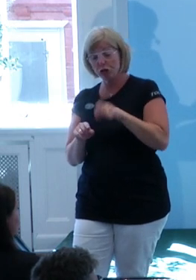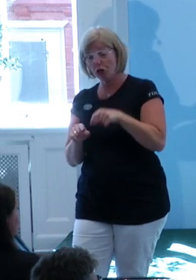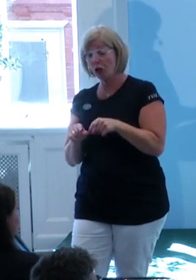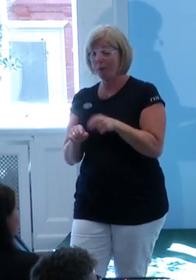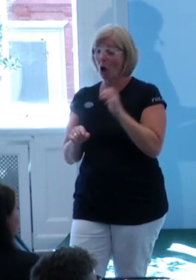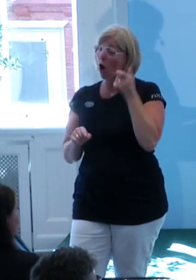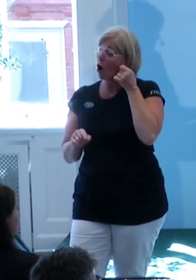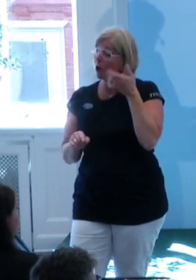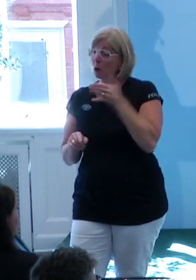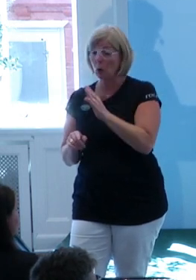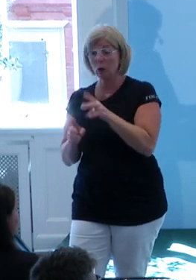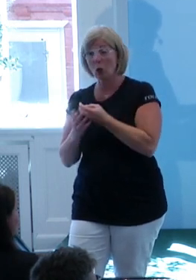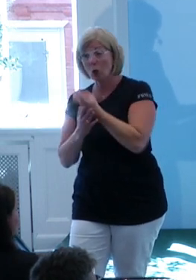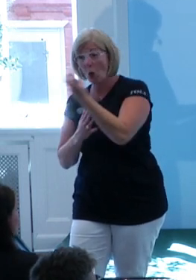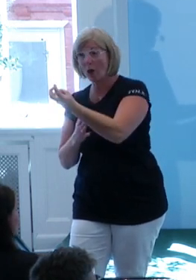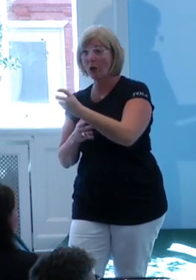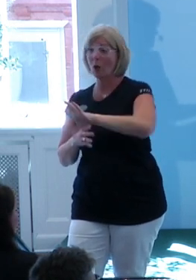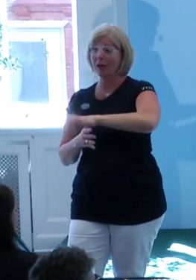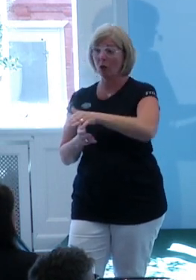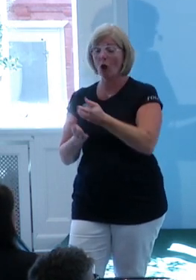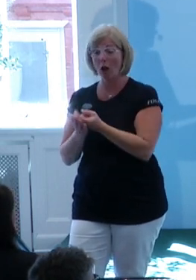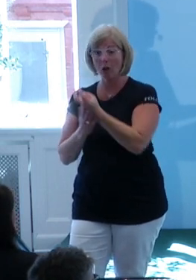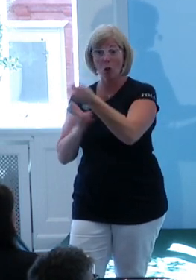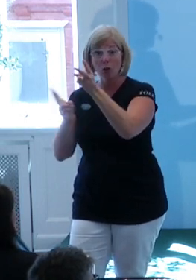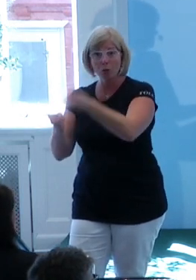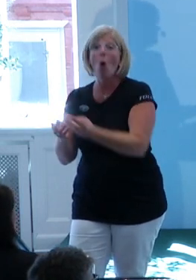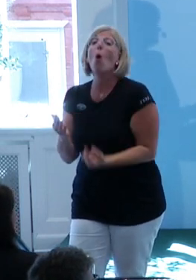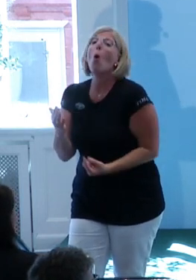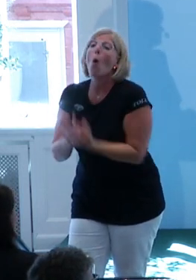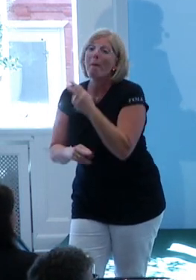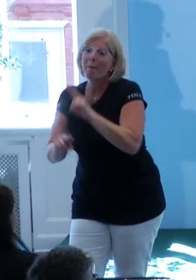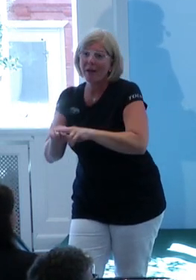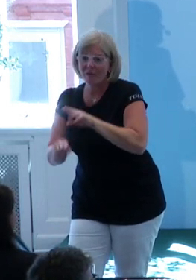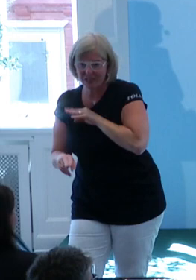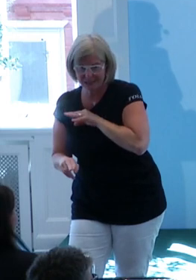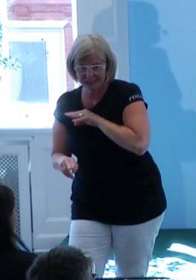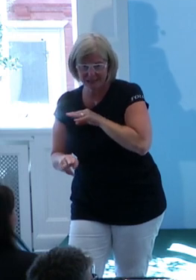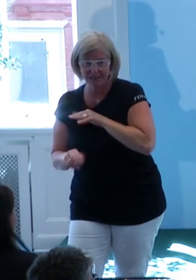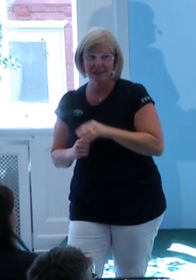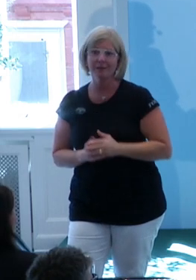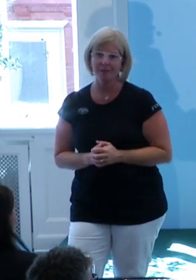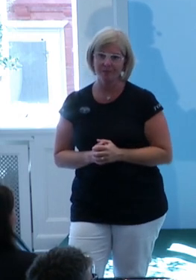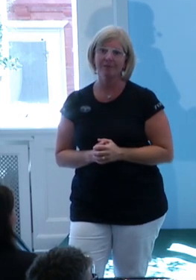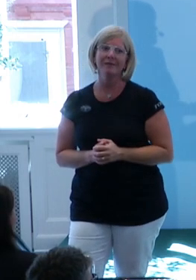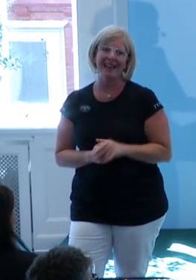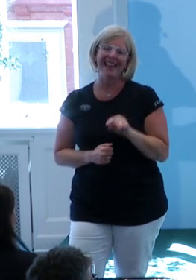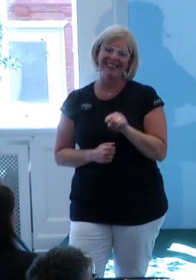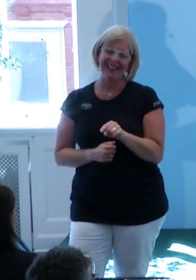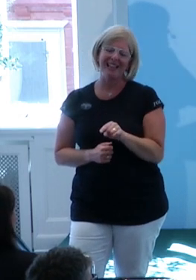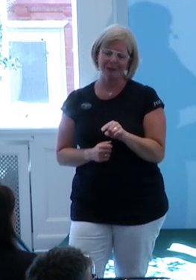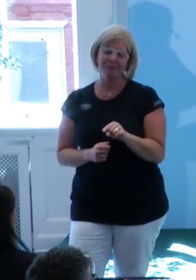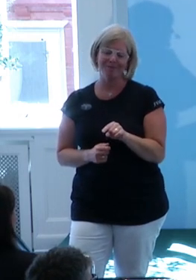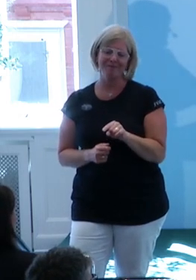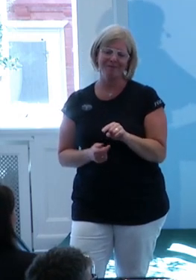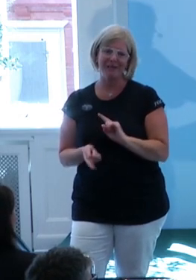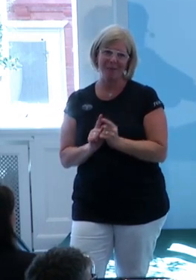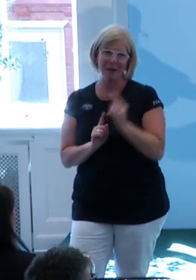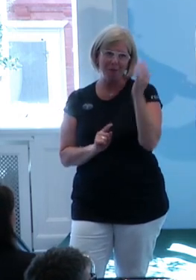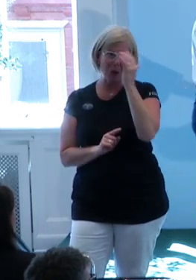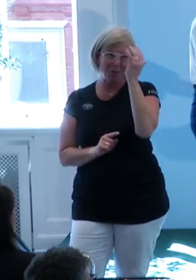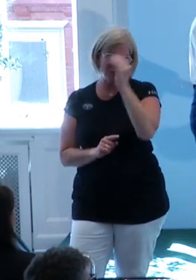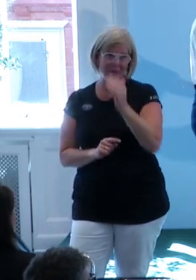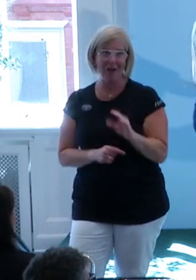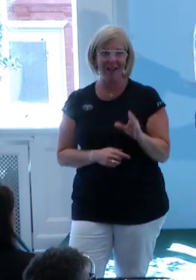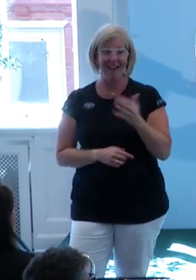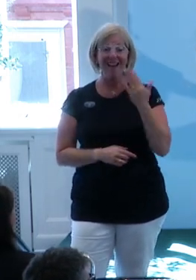och Pågatågen som är de regionala tågen i mån av plats. Och det är ju det som det är där det blir lite knivigt ibland. Det behöver man ju